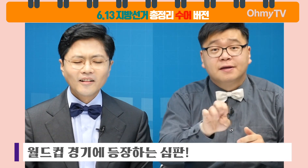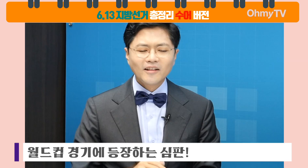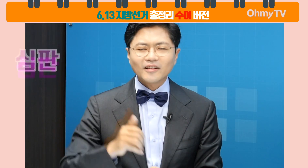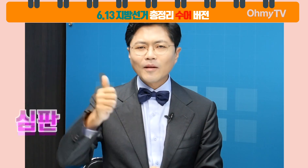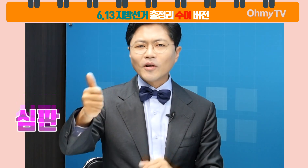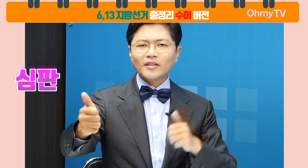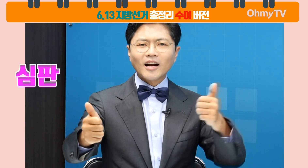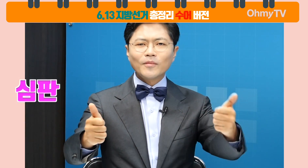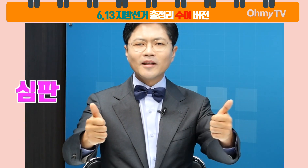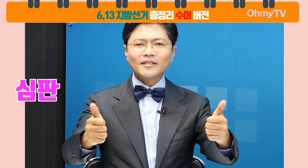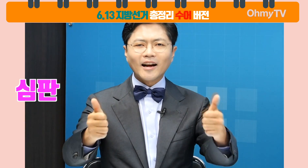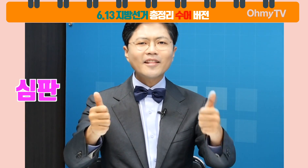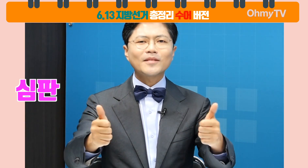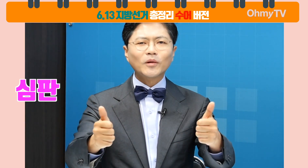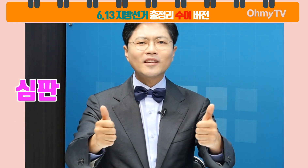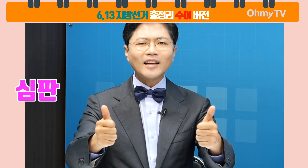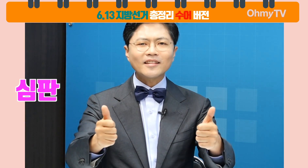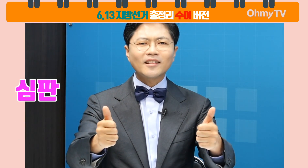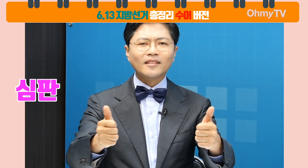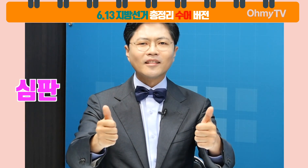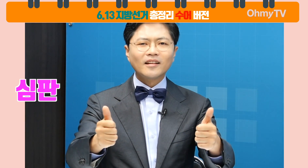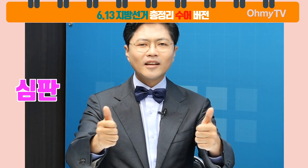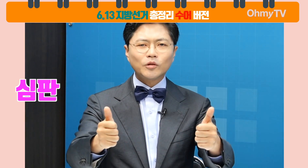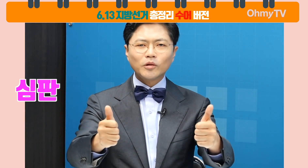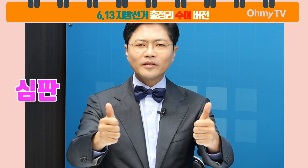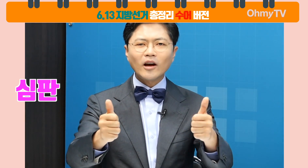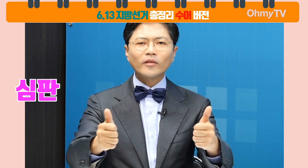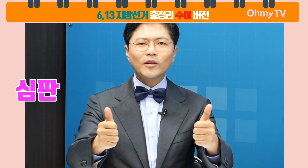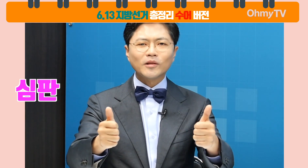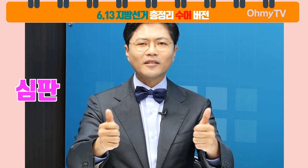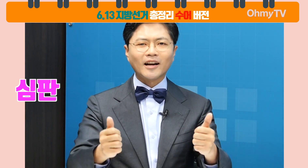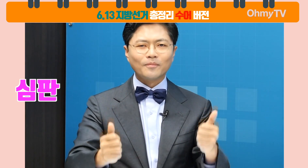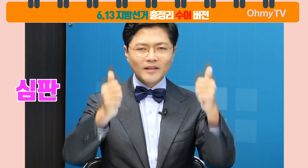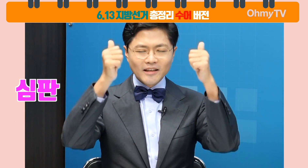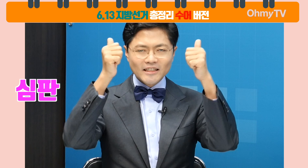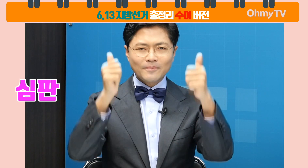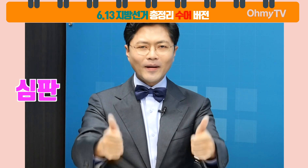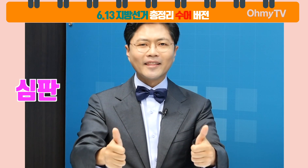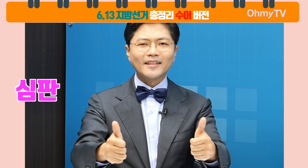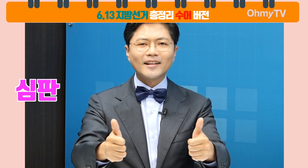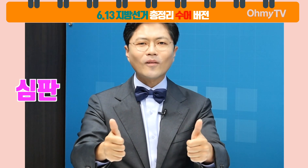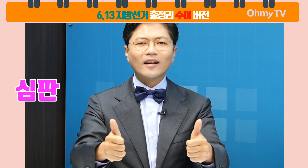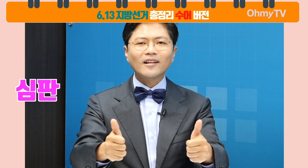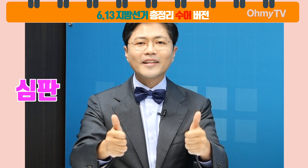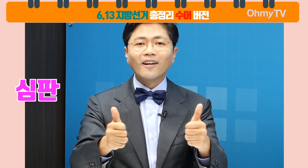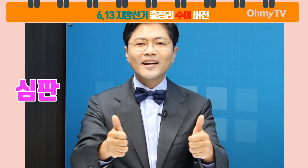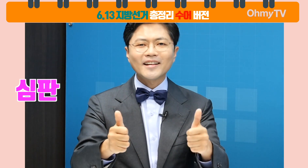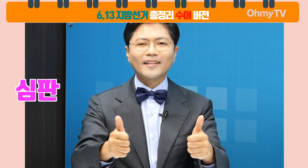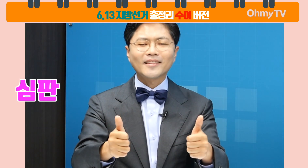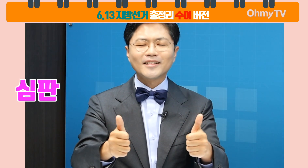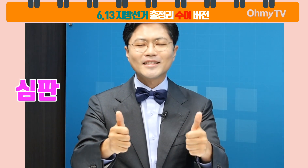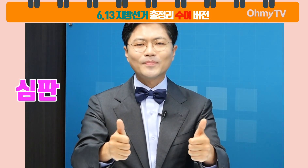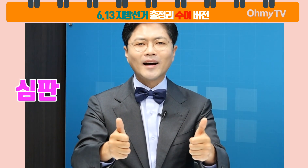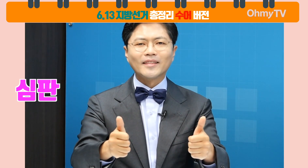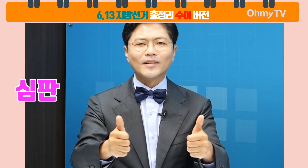이 사람과 이 사람이 잘했는지 못했는지 따지는 이 둘을 세워낼 수 있는 사람 심판이라고 하는 건 경기장에서 쓰는